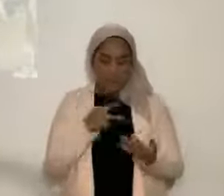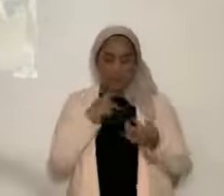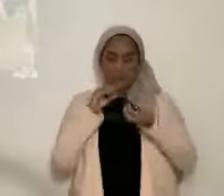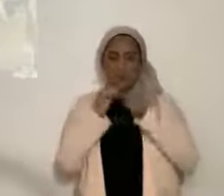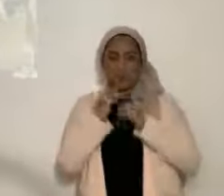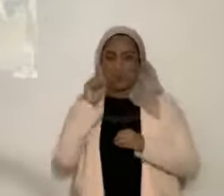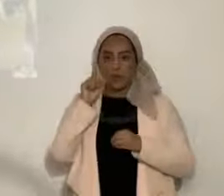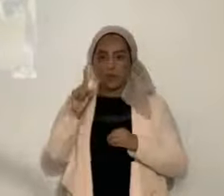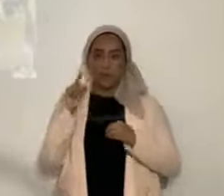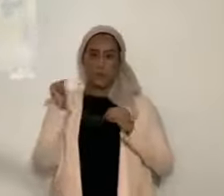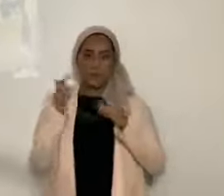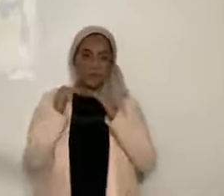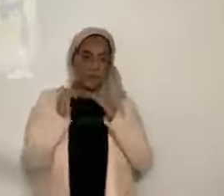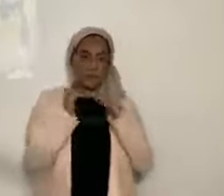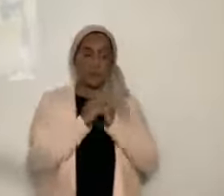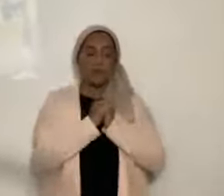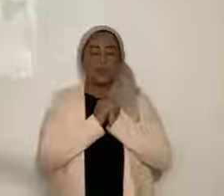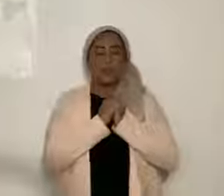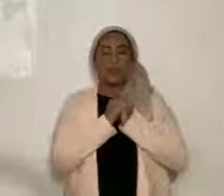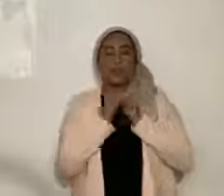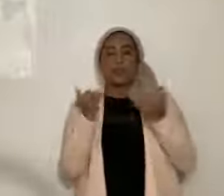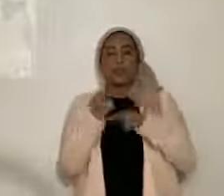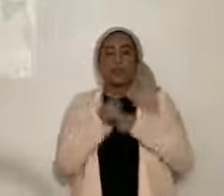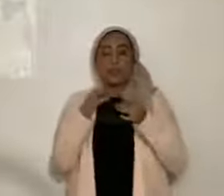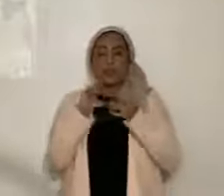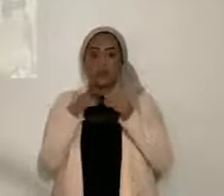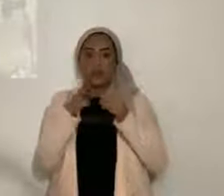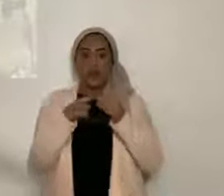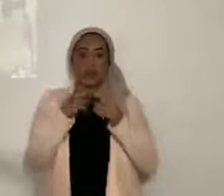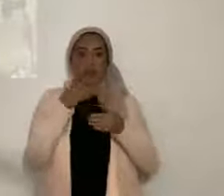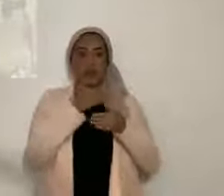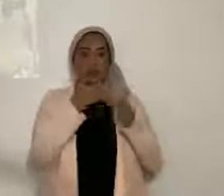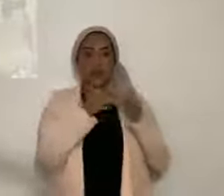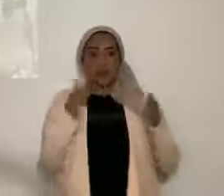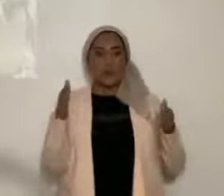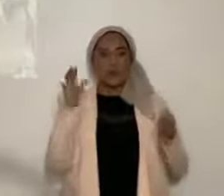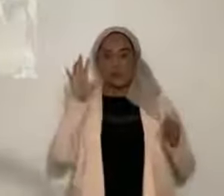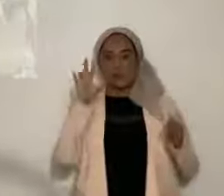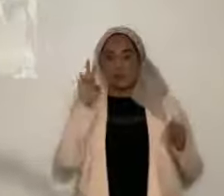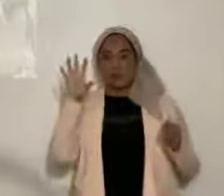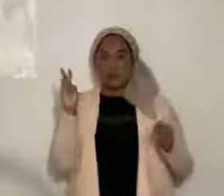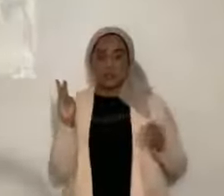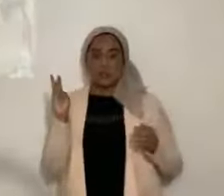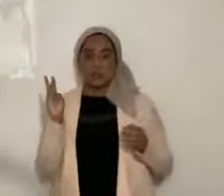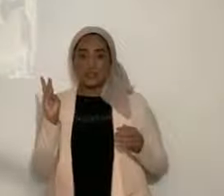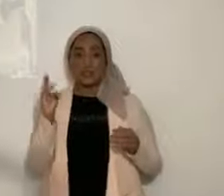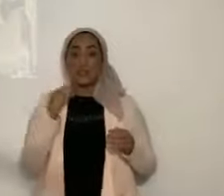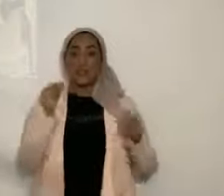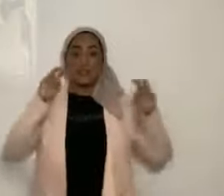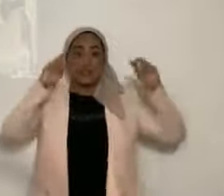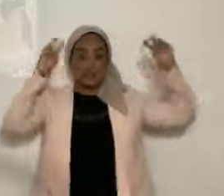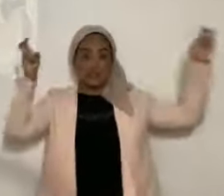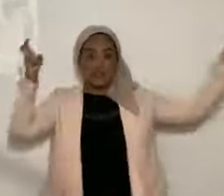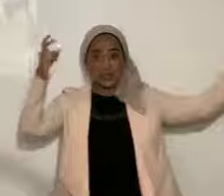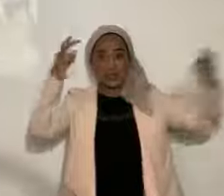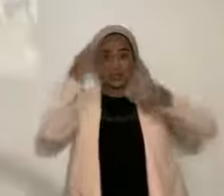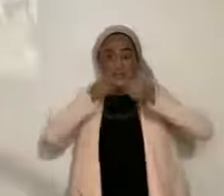1, todos el Salmo 1. Y voy a hablar hoy de en recta final 76, y el tema se